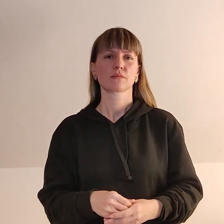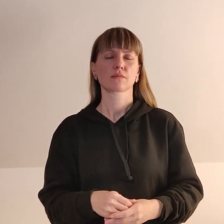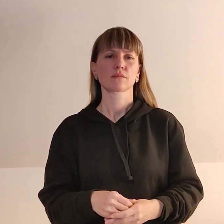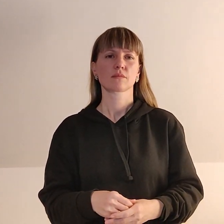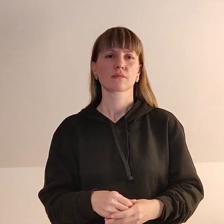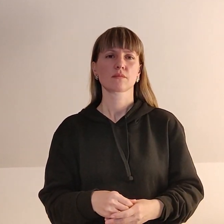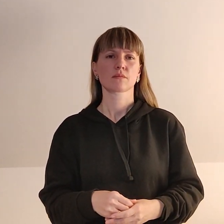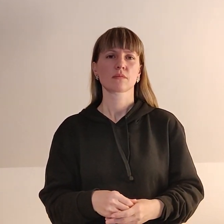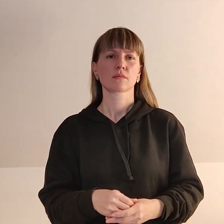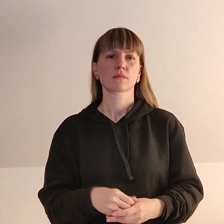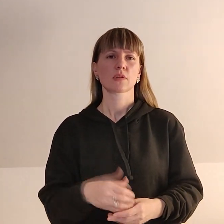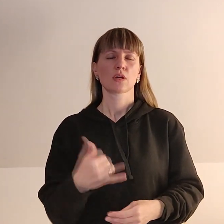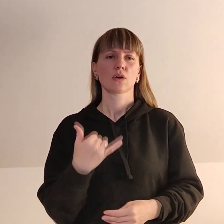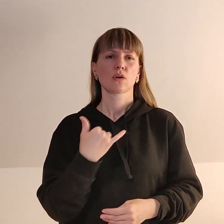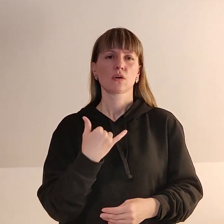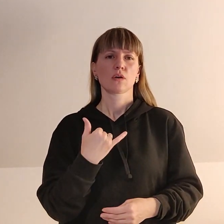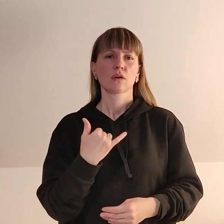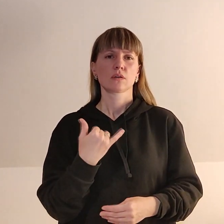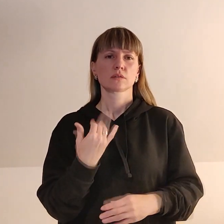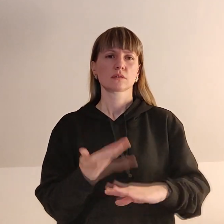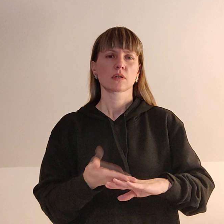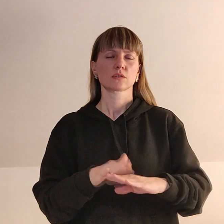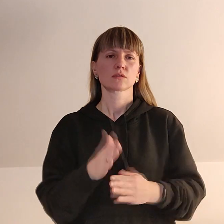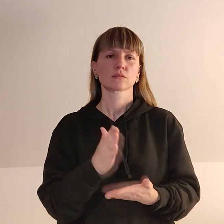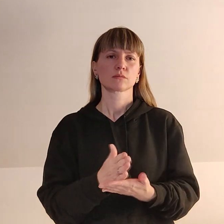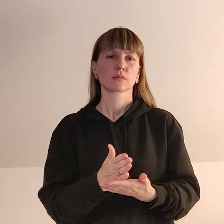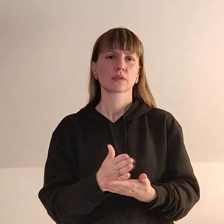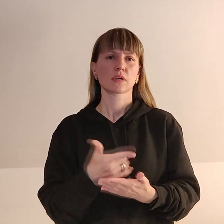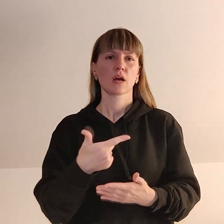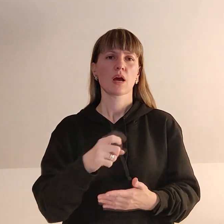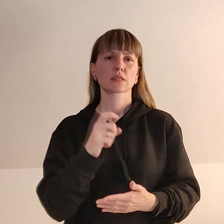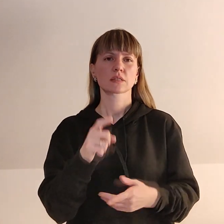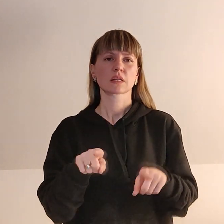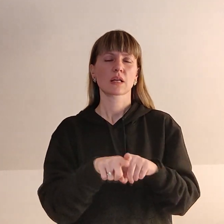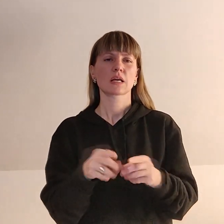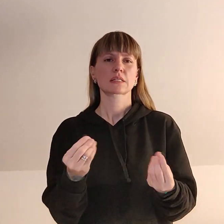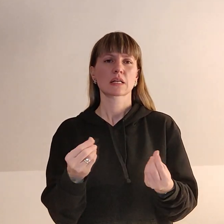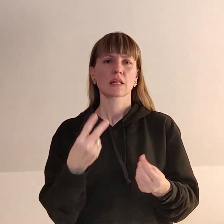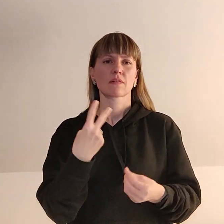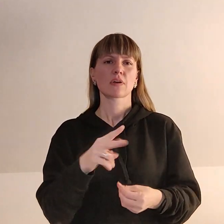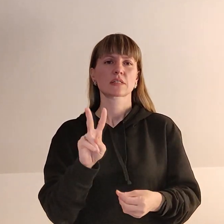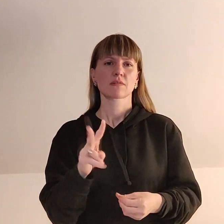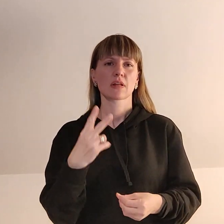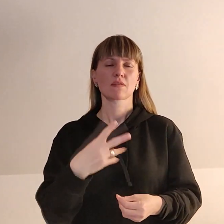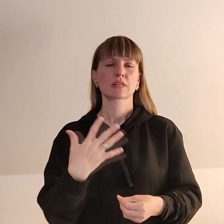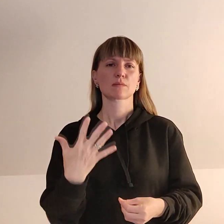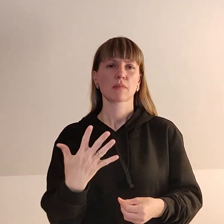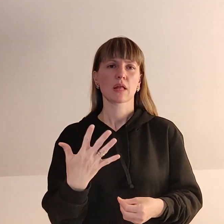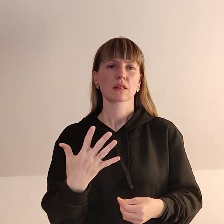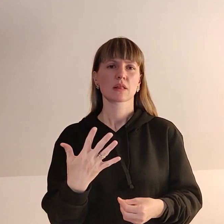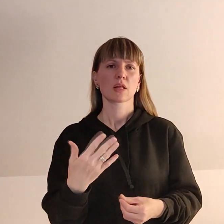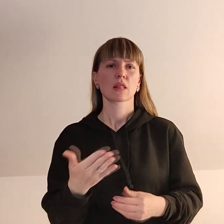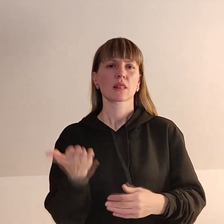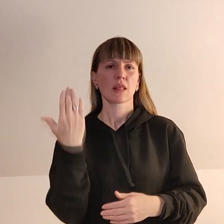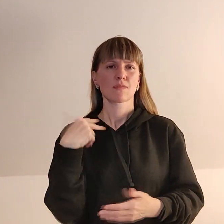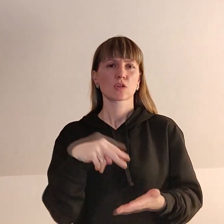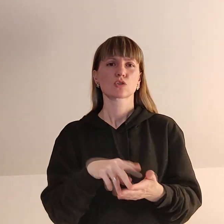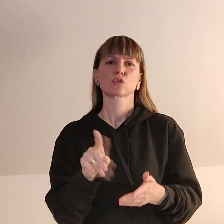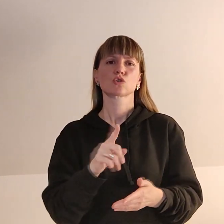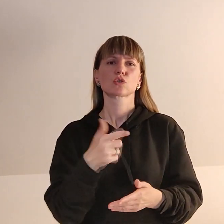Ну, газ тяжело мати. Тим більше така ціна в основному 22-25. Давно стоїте? Що з газом загалом? Ну,